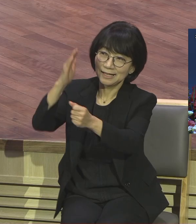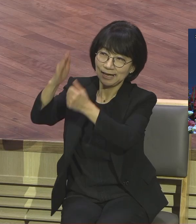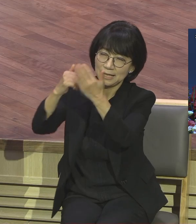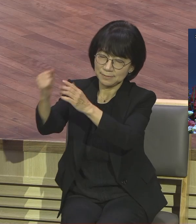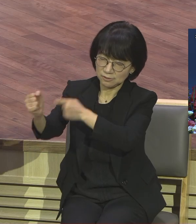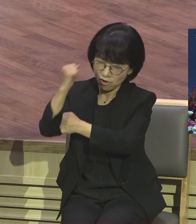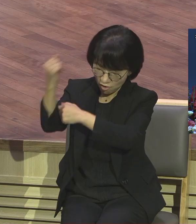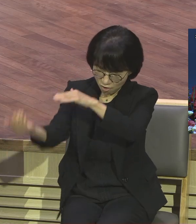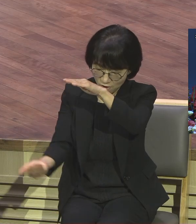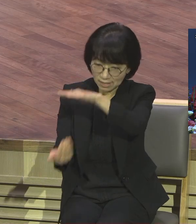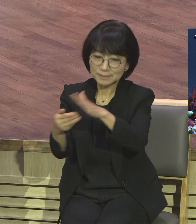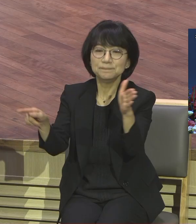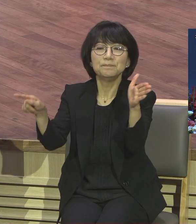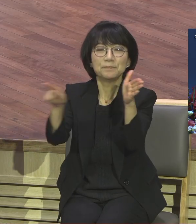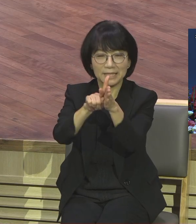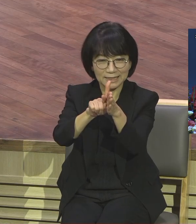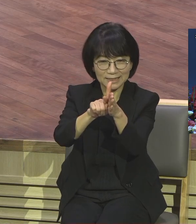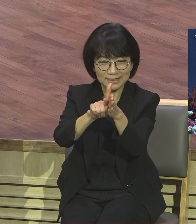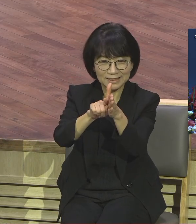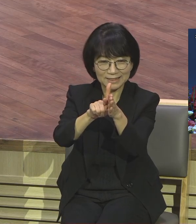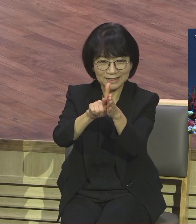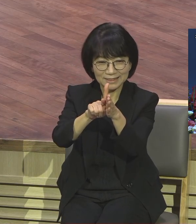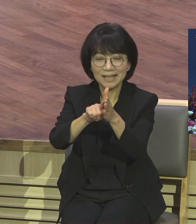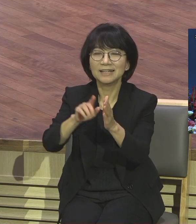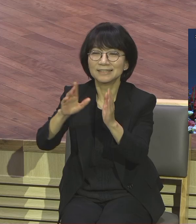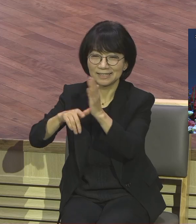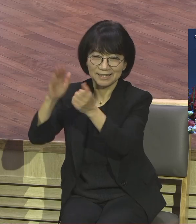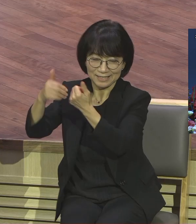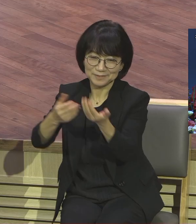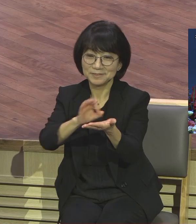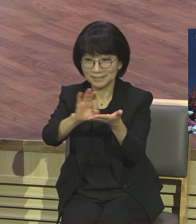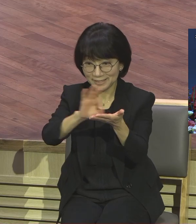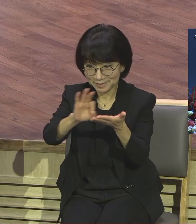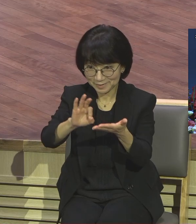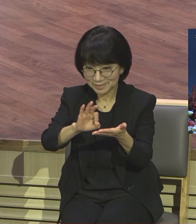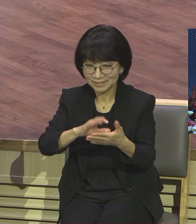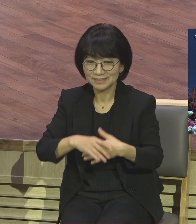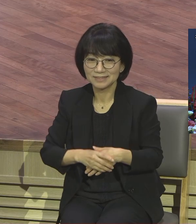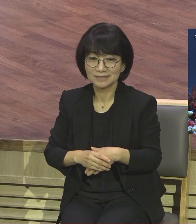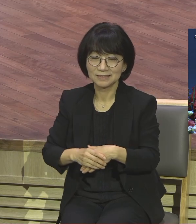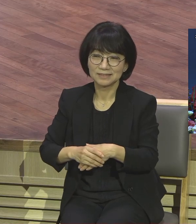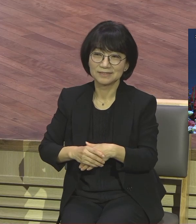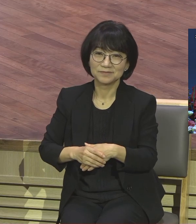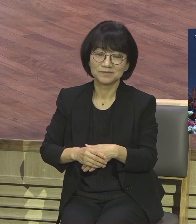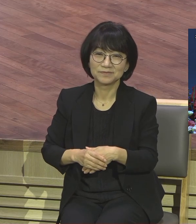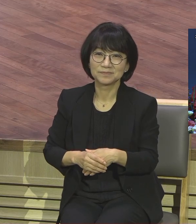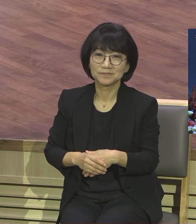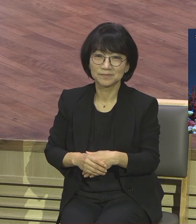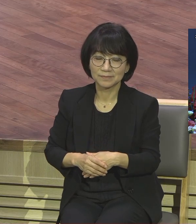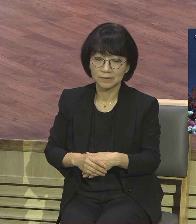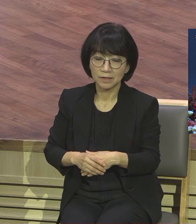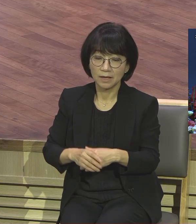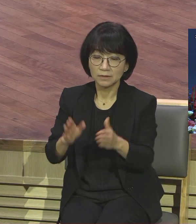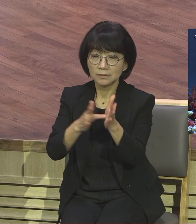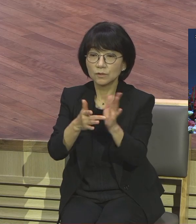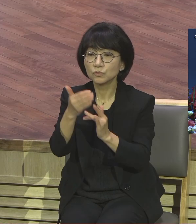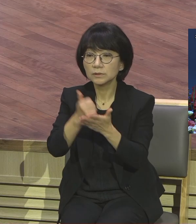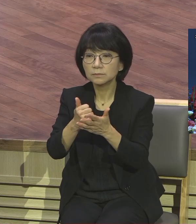말이에요. 하나님의 전지전능하심만 믿으면 된다는 거예요. 내가 알아서 할 거니까. 너는 따라와